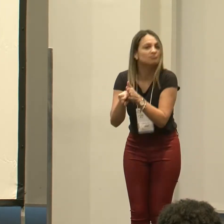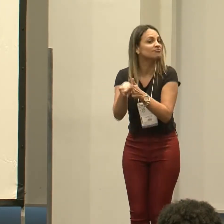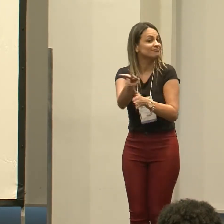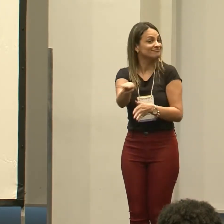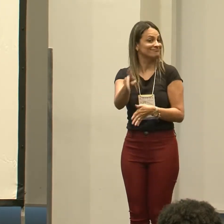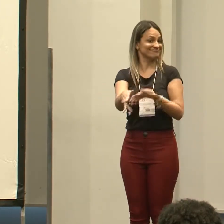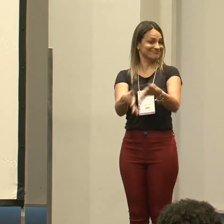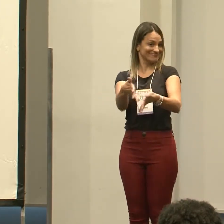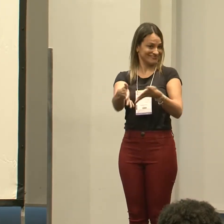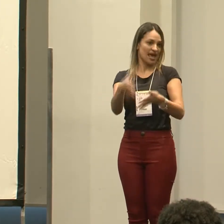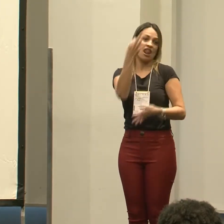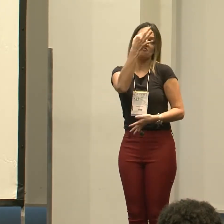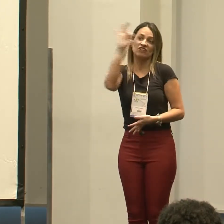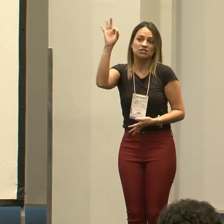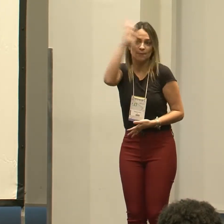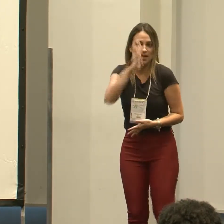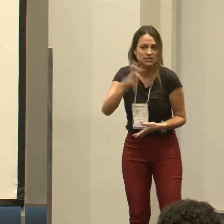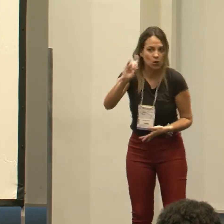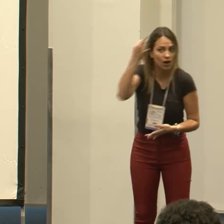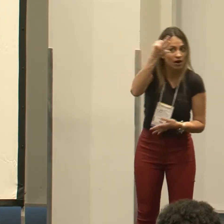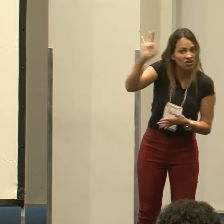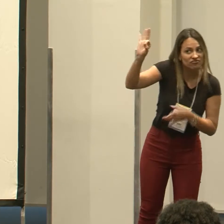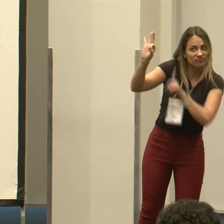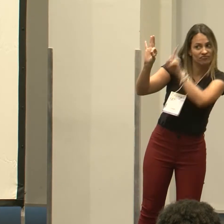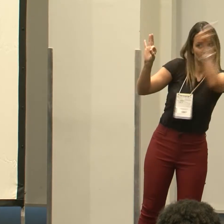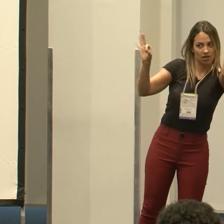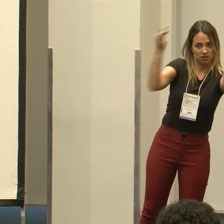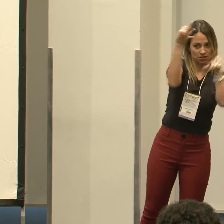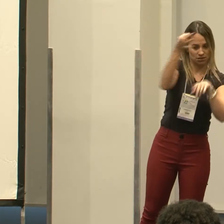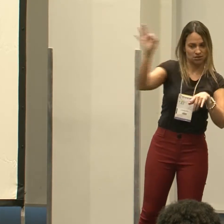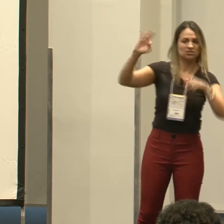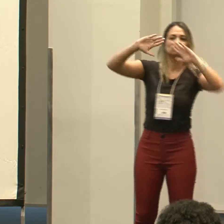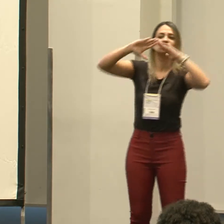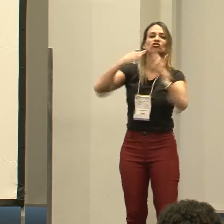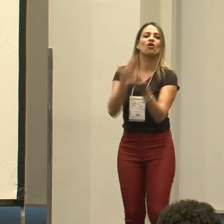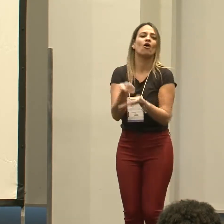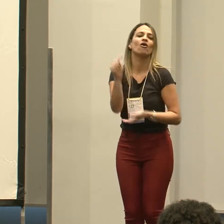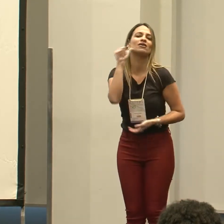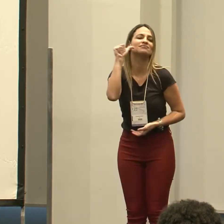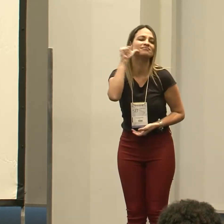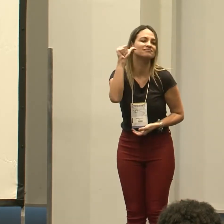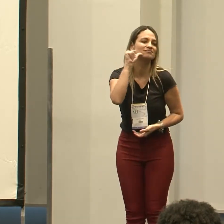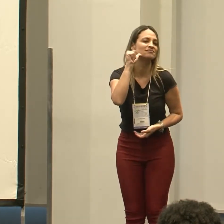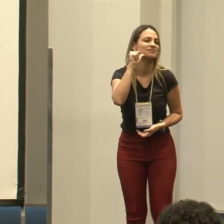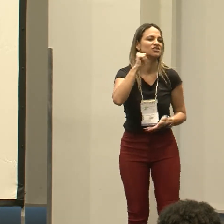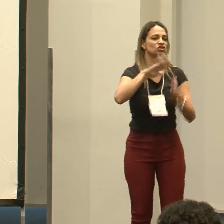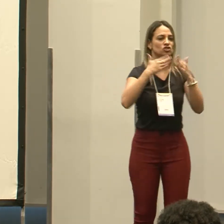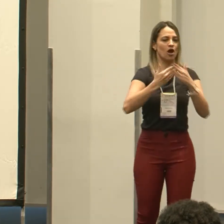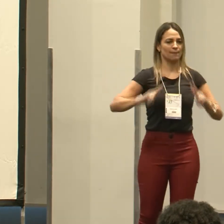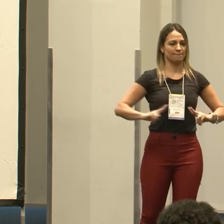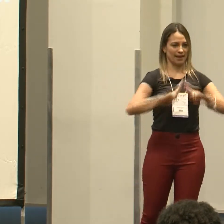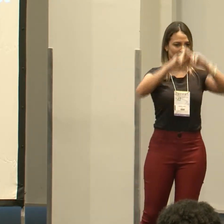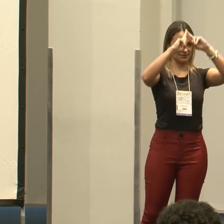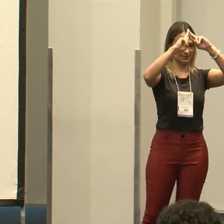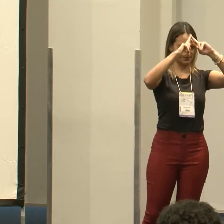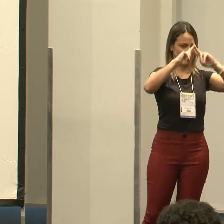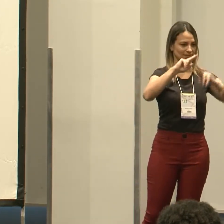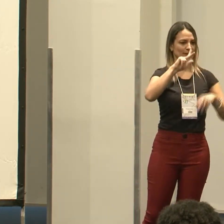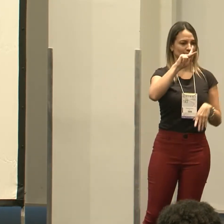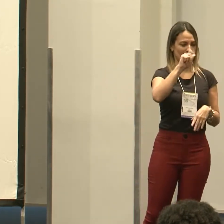através dessas crianças ele começou a trabalhar em língua de sinais lá na França, né? Não é no Brasil, em escola